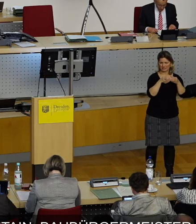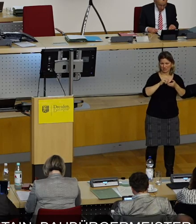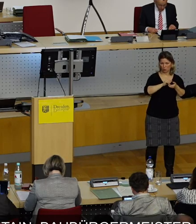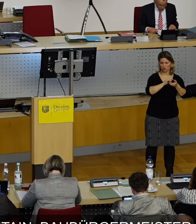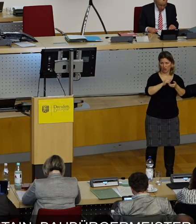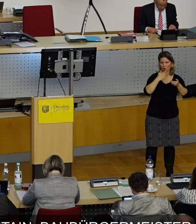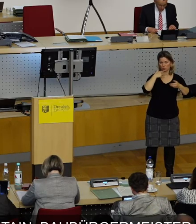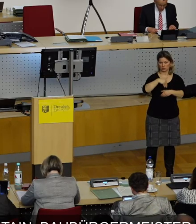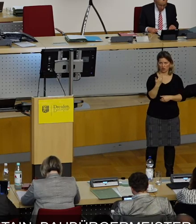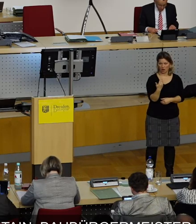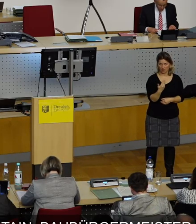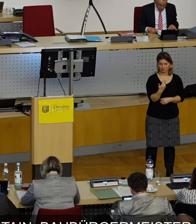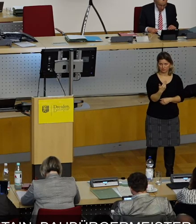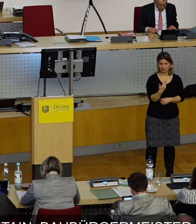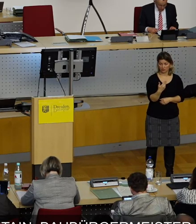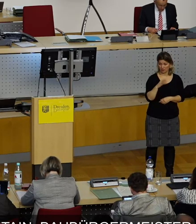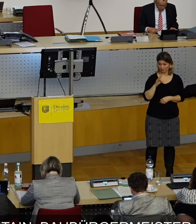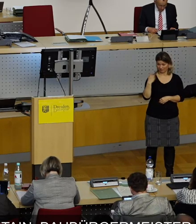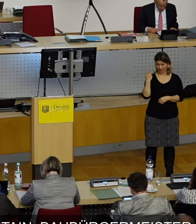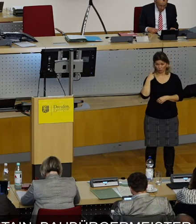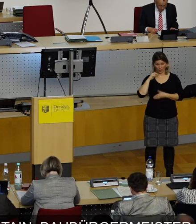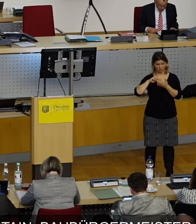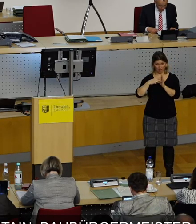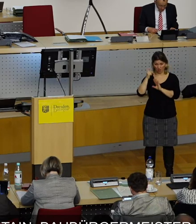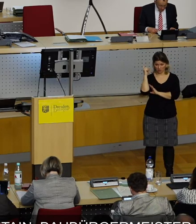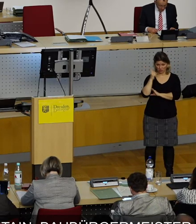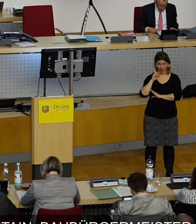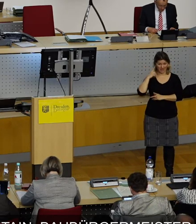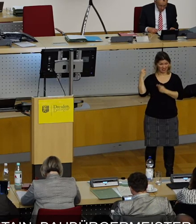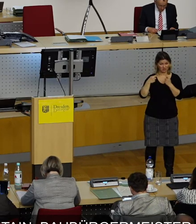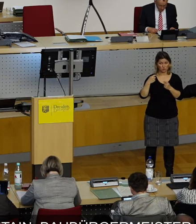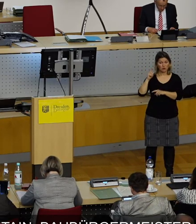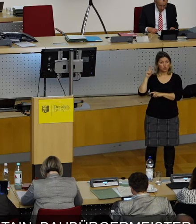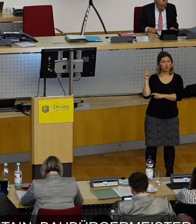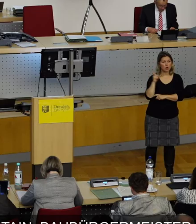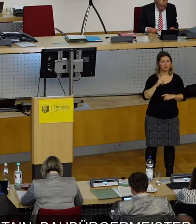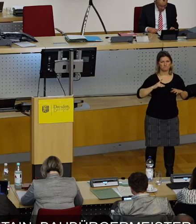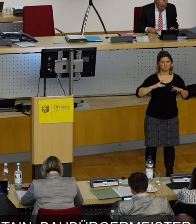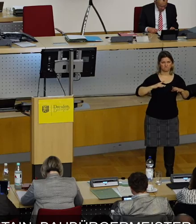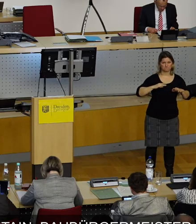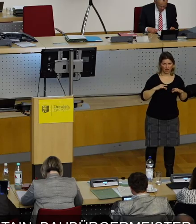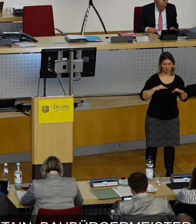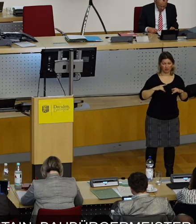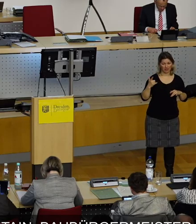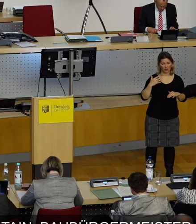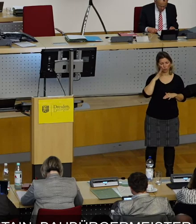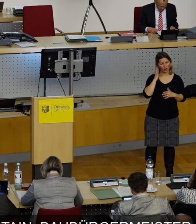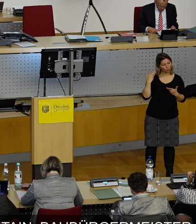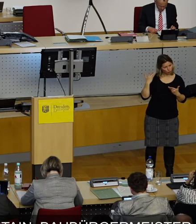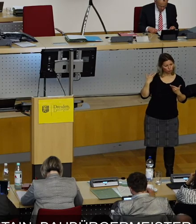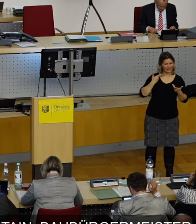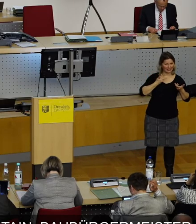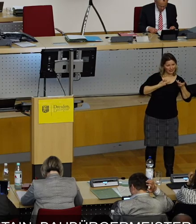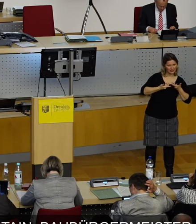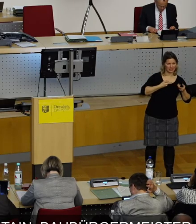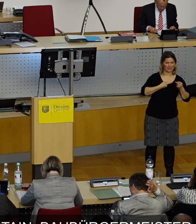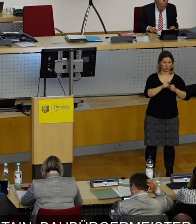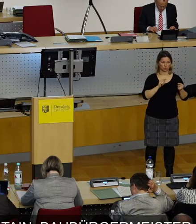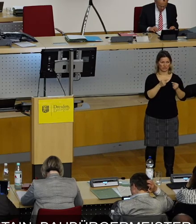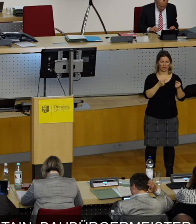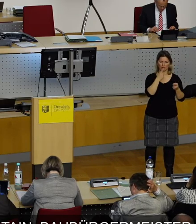sagen, die Investoren, die Planer, die dorthin kommen, kommen dort freiwillig hin, um mit uns über ihr Gebäude, über ihre Vorhaben zu diskutieren. Also auch